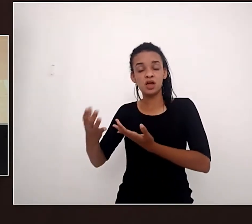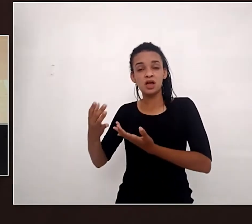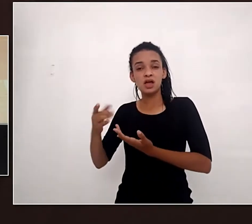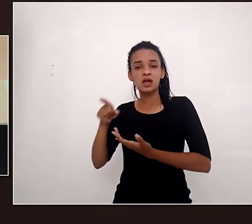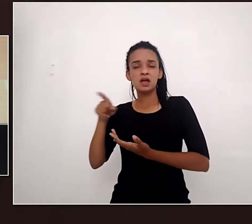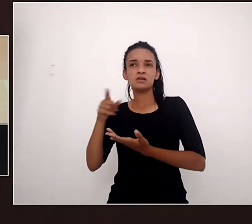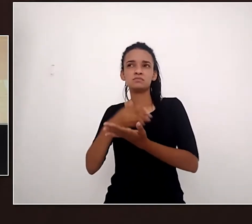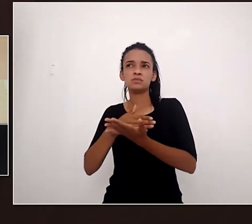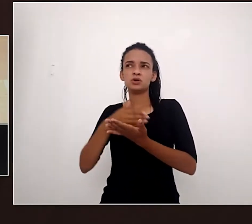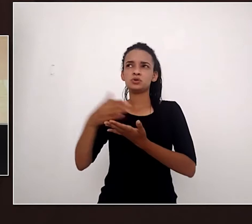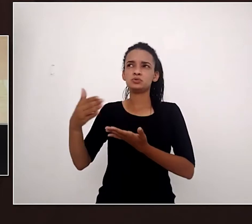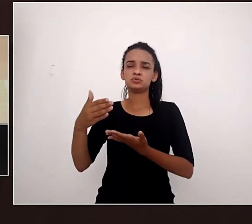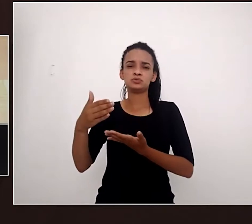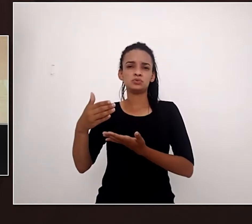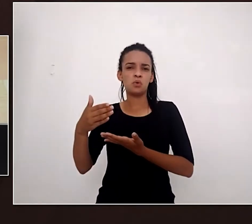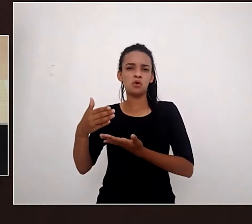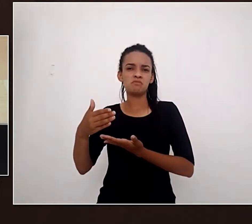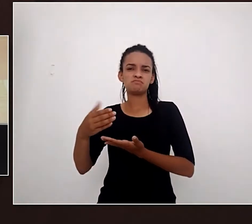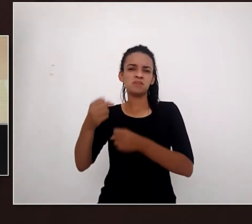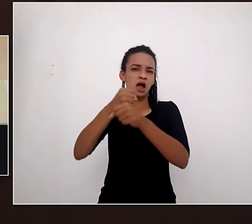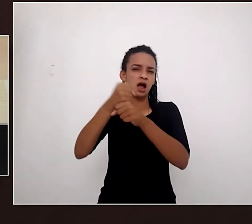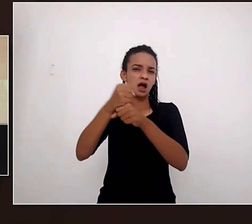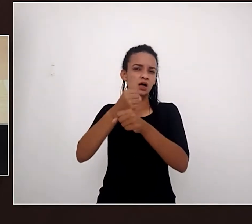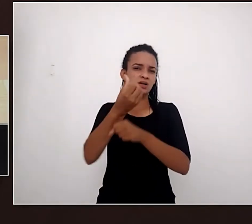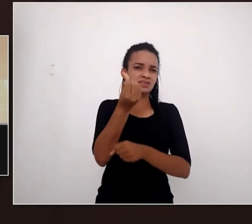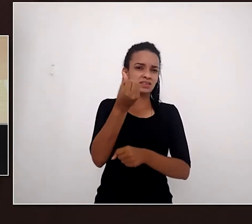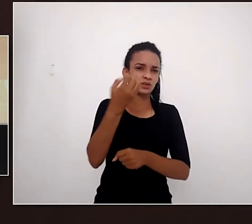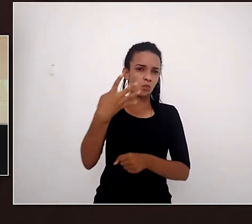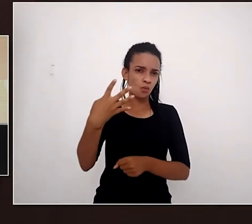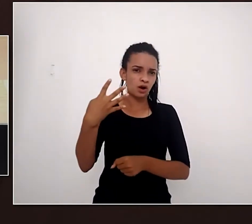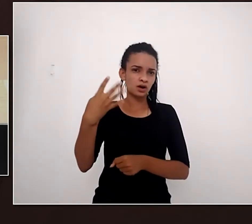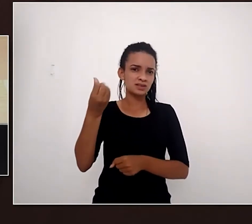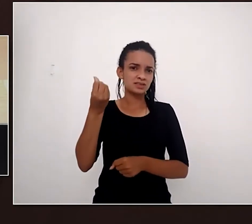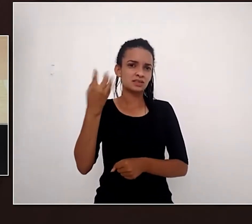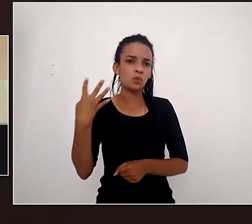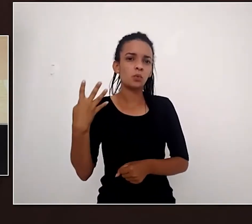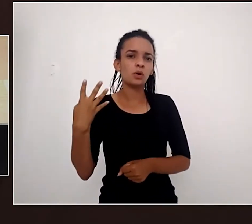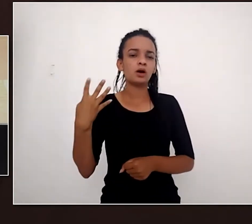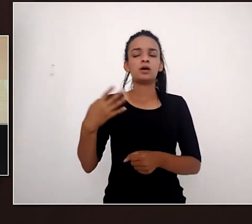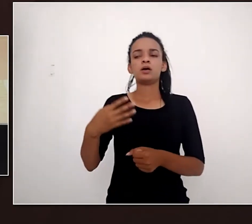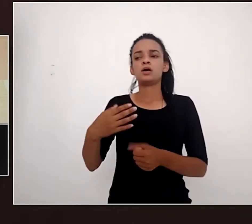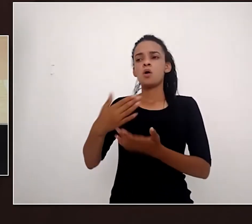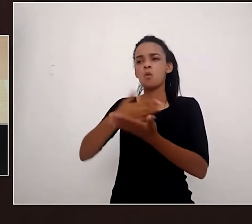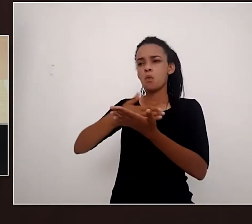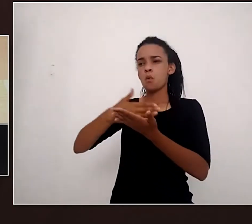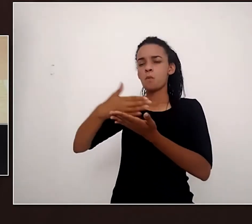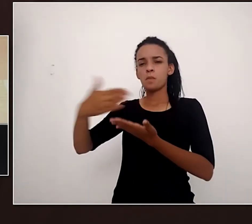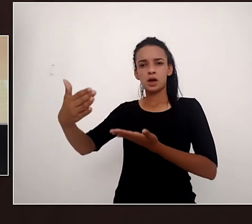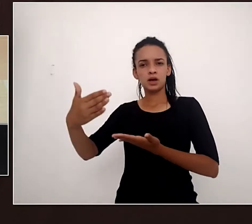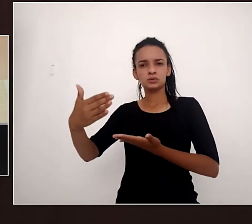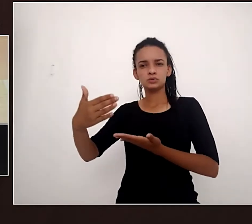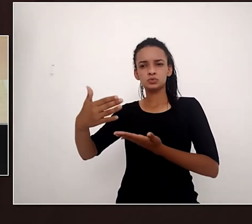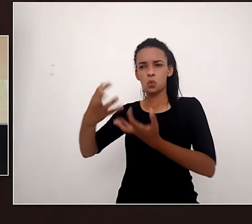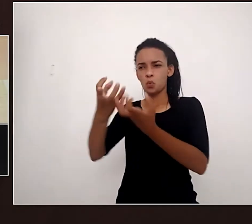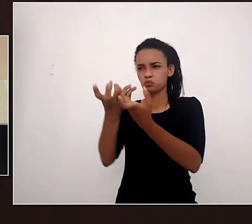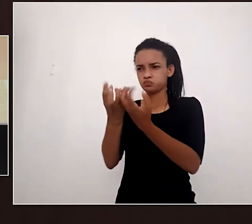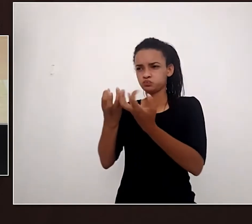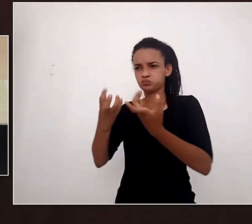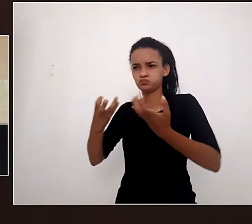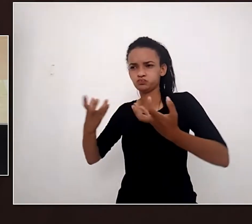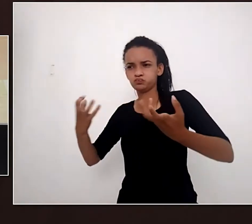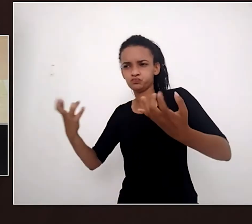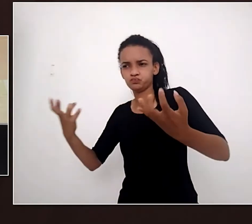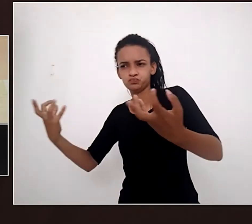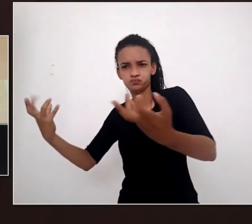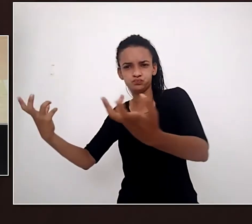Ano 64. Um grande fogo começou em volta do Circo Máximo, né? Não sei se